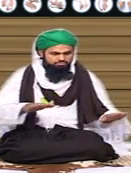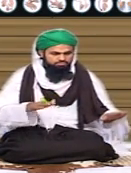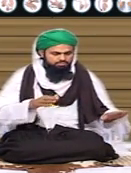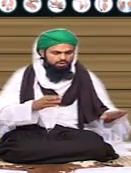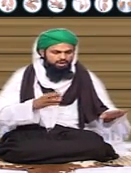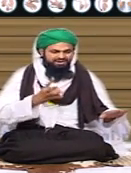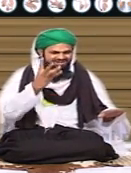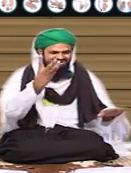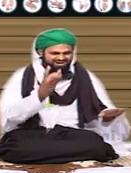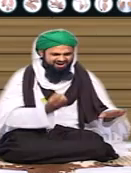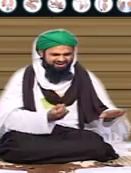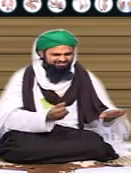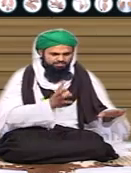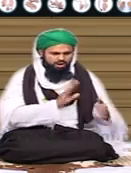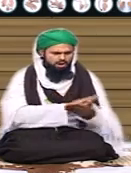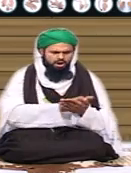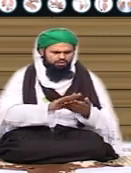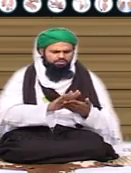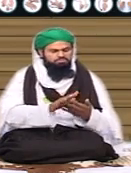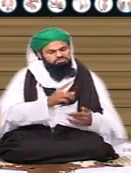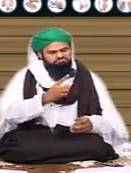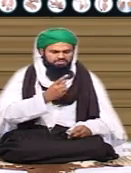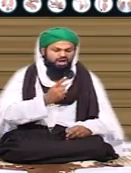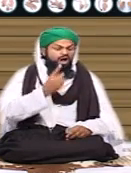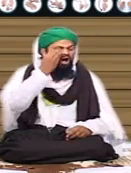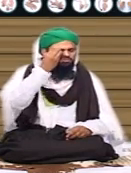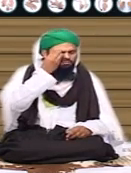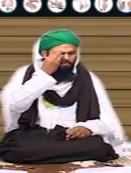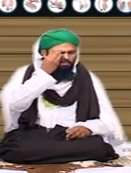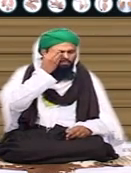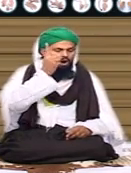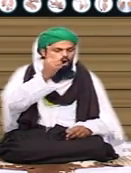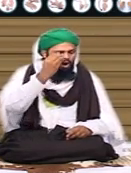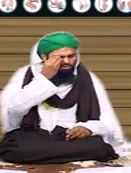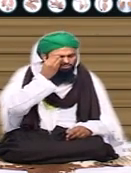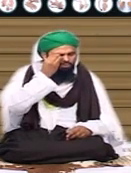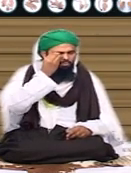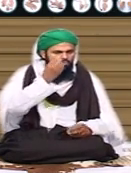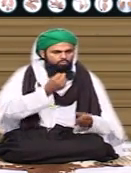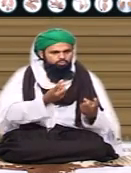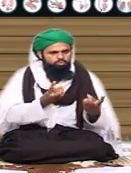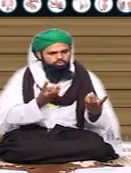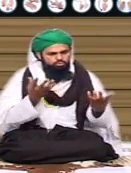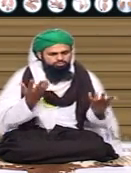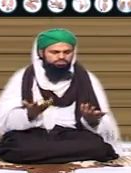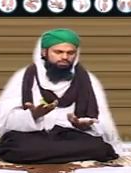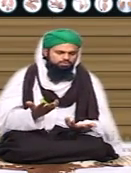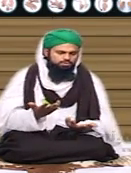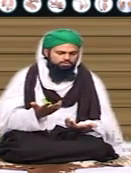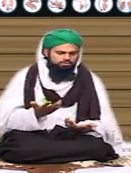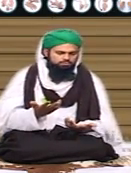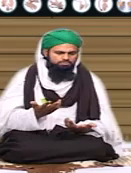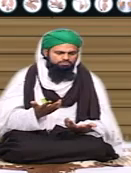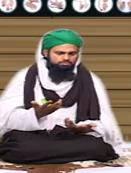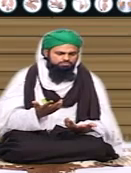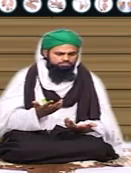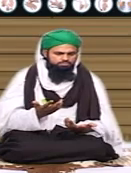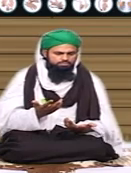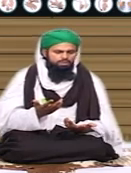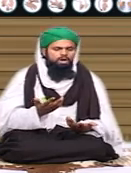جائے گا، اس کا رنگ نہیں نکلے گا. اور آپ کو پتا ہے کہ عام طور پہ جب بندے ہی پر رنگ نہیں چڑھا تو کپڑے پر کیا رنگ چڑھے گا؟ تو کپڑے کا